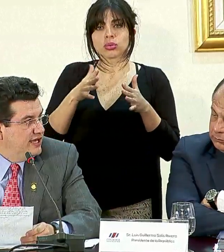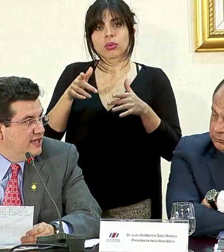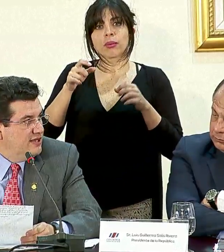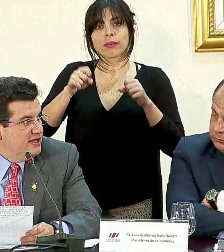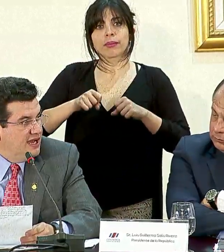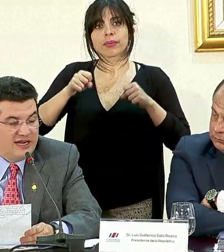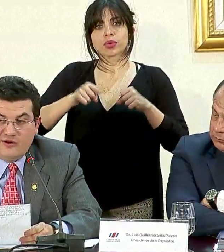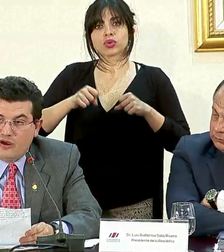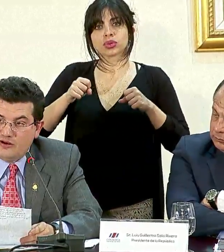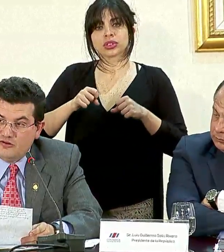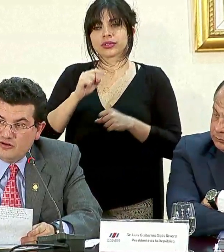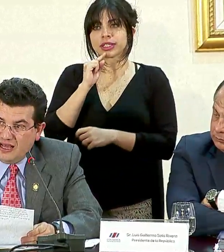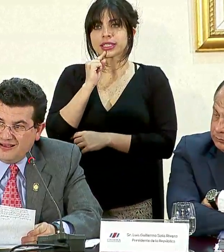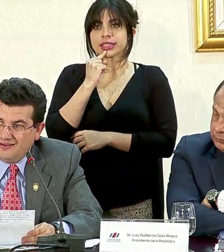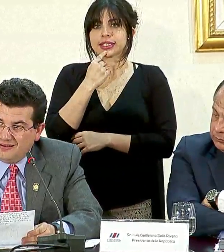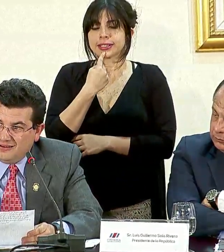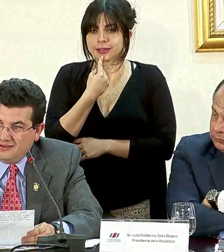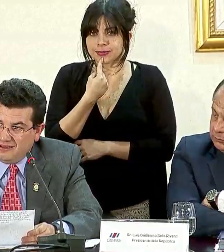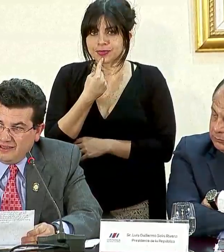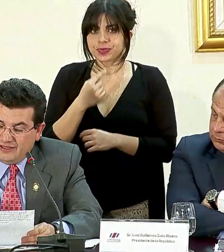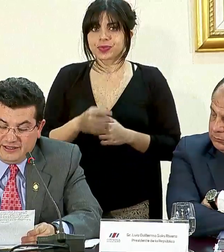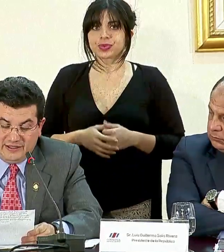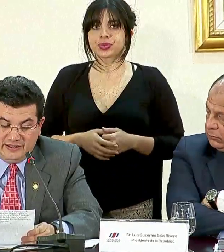eso podría agravarlo